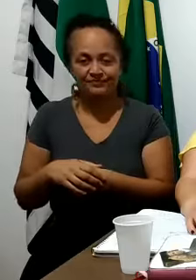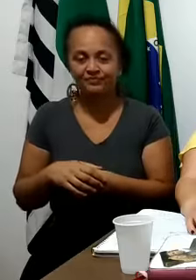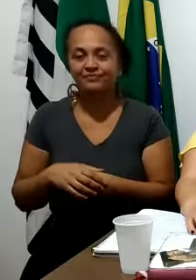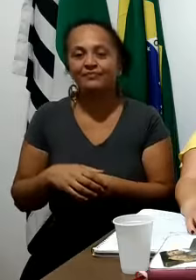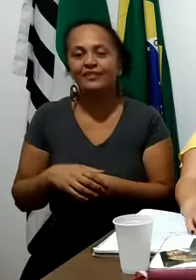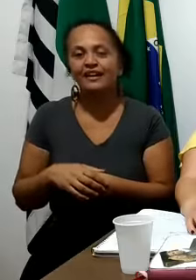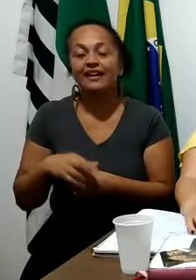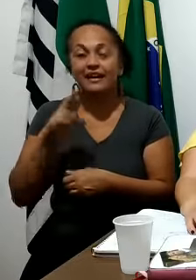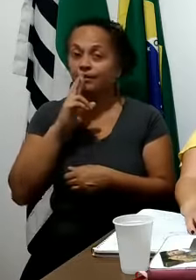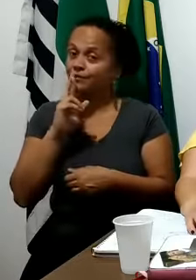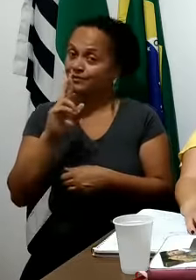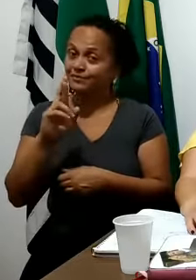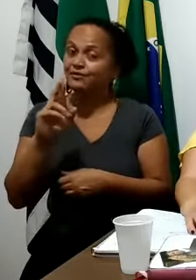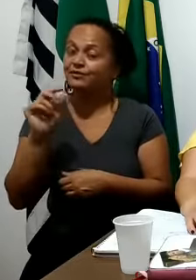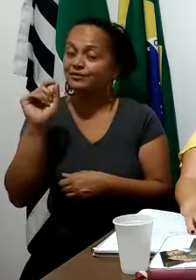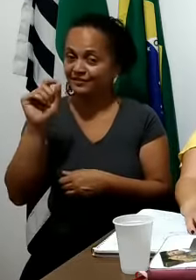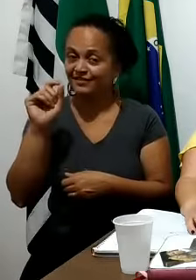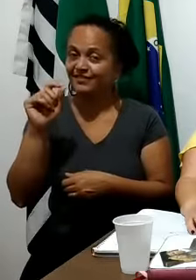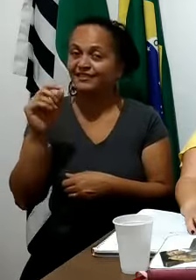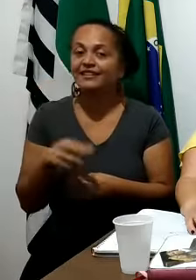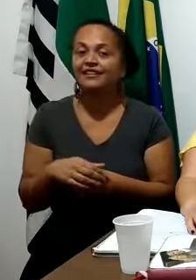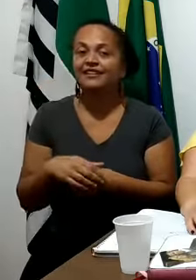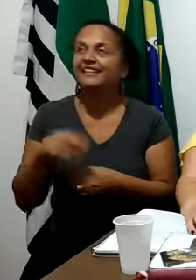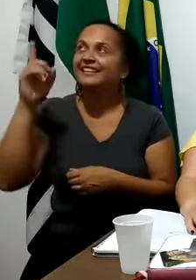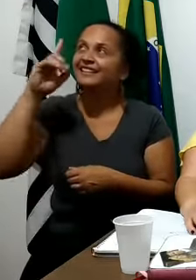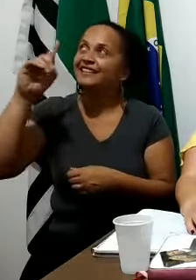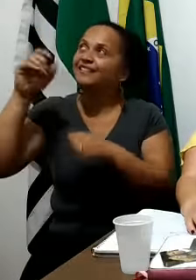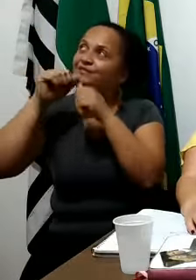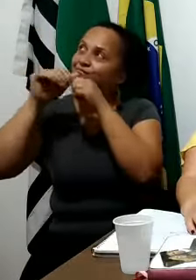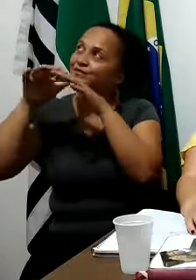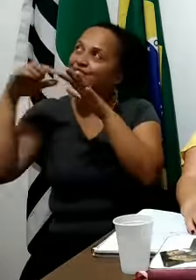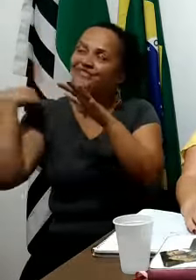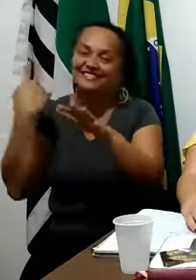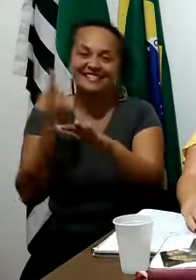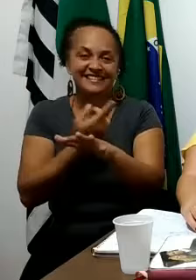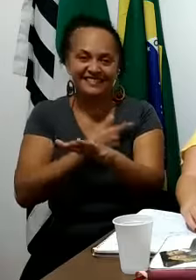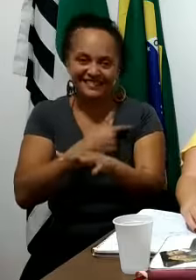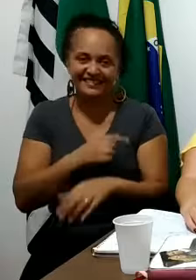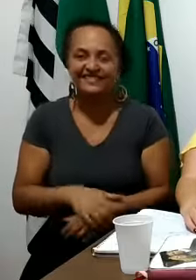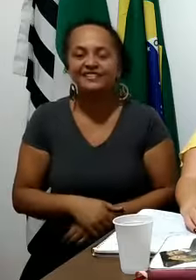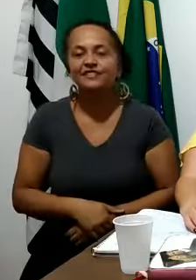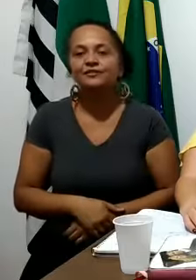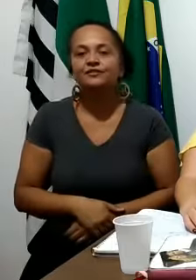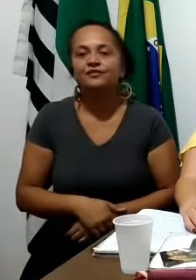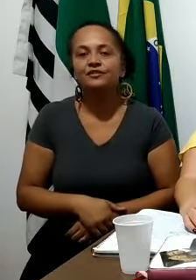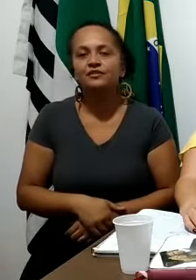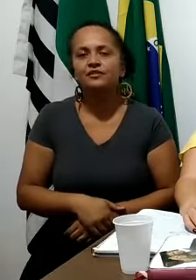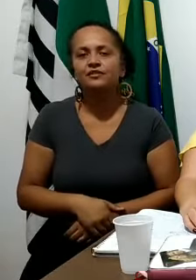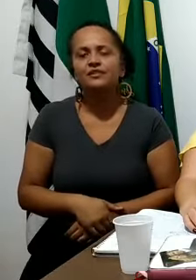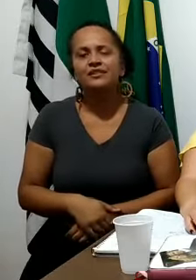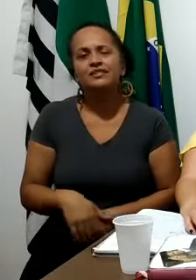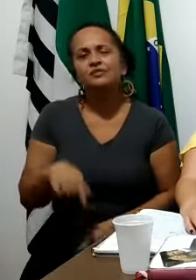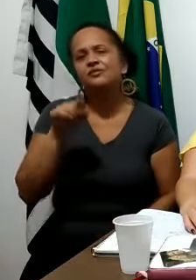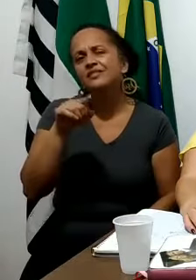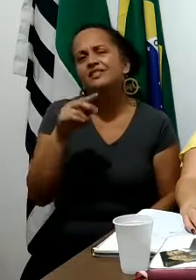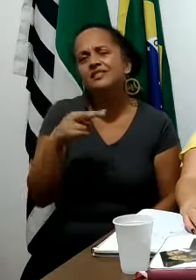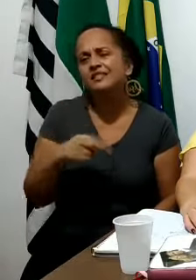resposta àquilo que nós recebemos. A graça é aquilo que a gente nem merece, né? Exatamente. Então, irmão, não fique preso